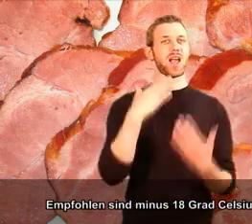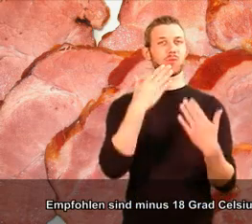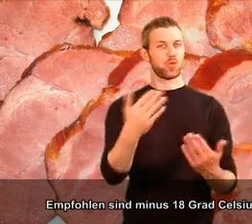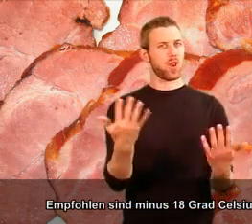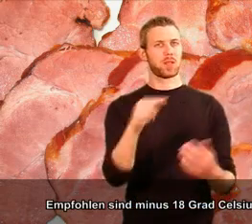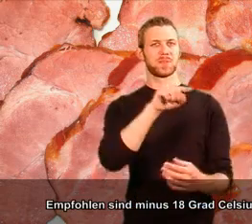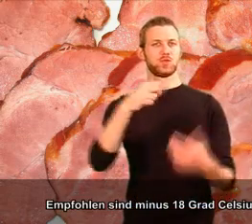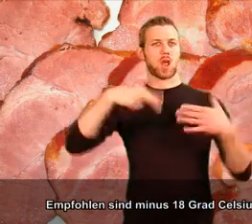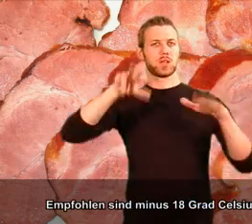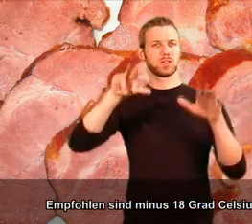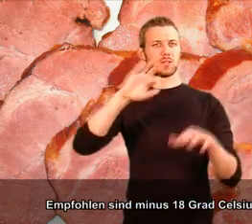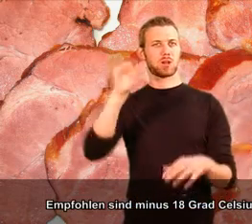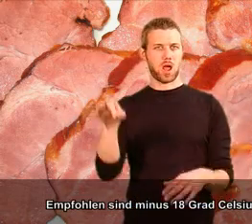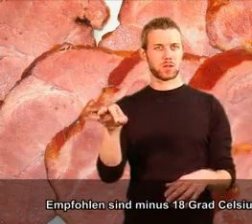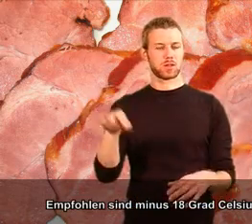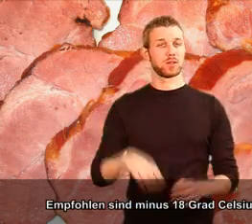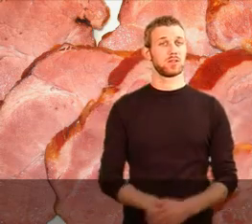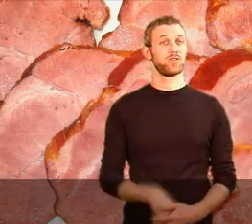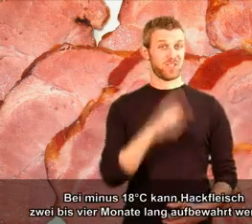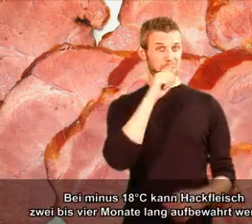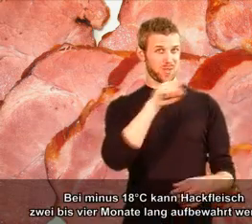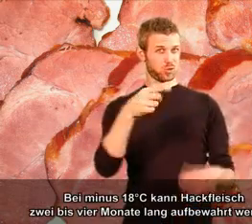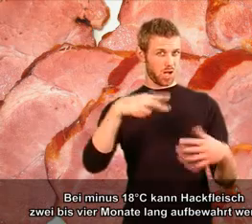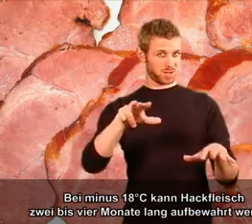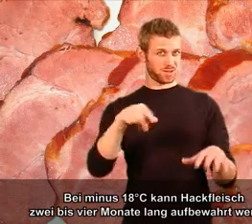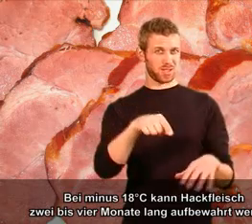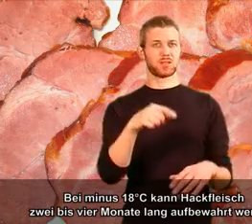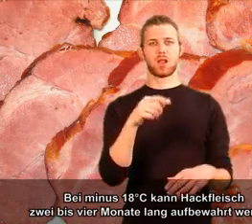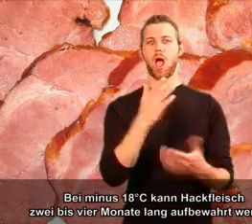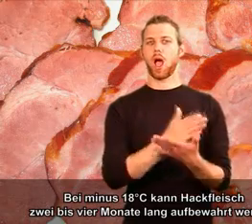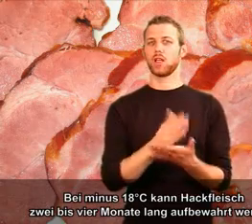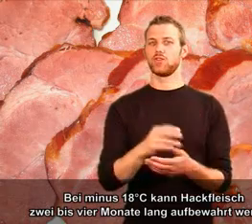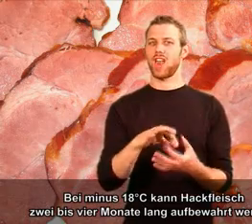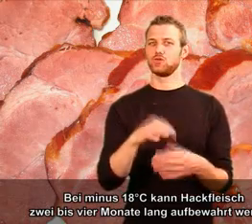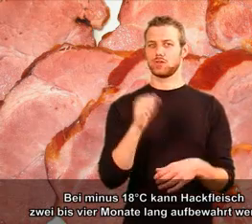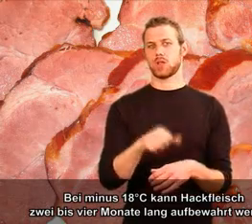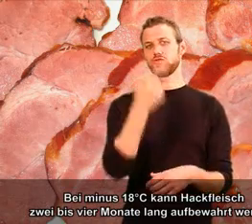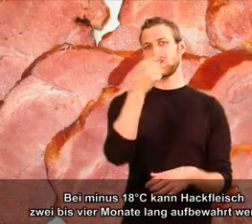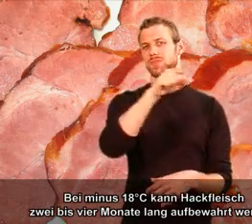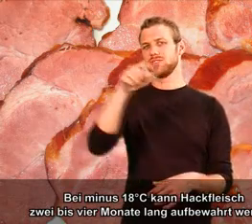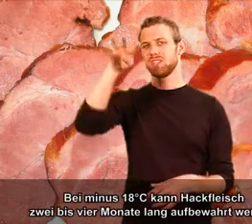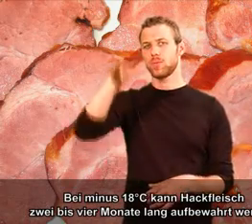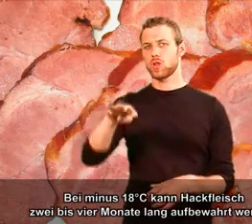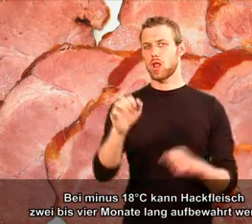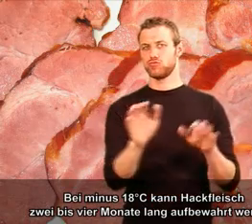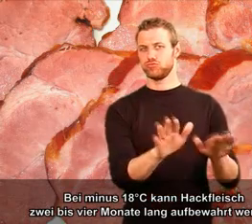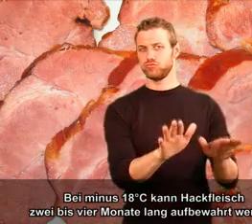Empfohlen sind minus 18 Grad Celsius. Bei minus 18 Grad kann Hackfleisch 2 bis 4 Monate lang aufbewahrt werden.